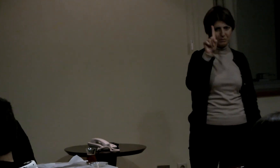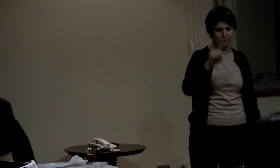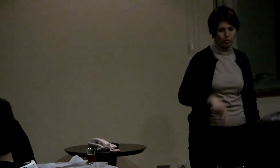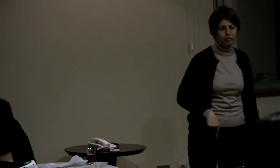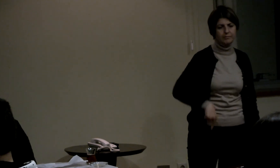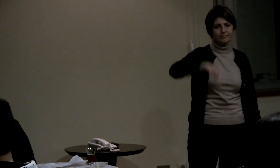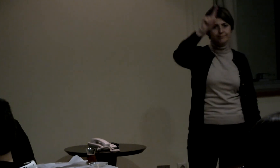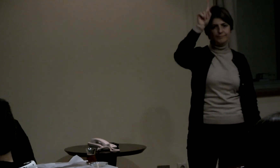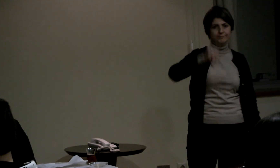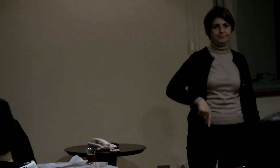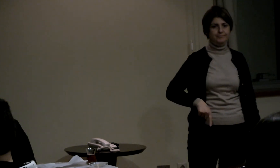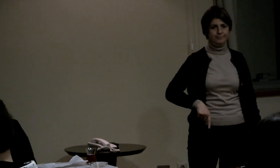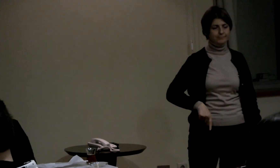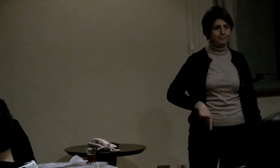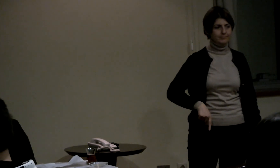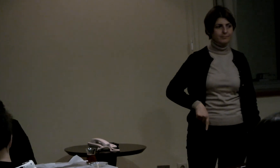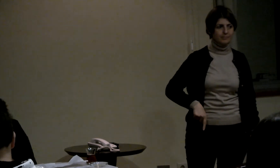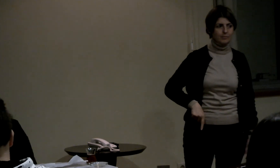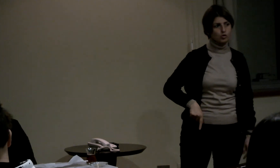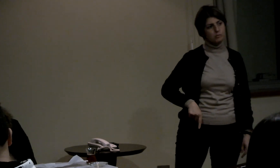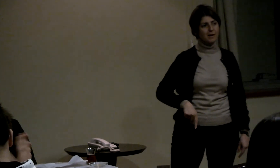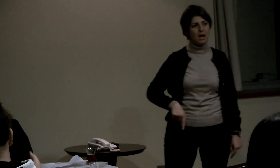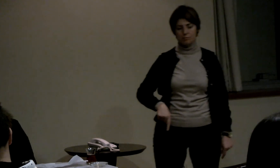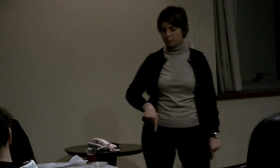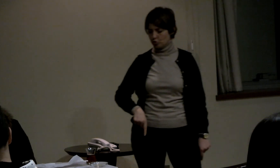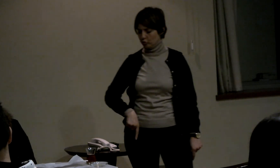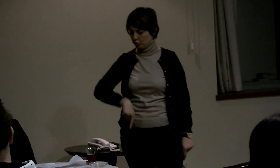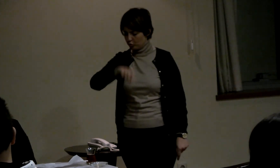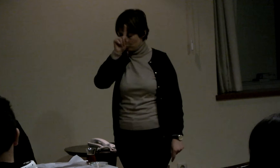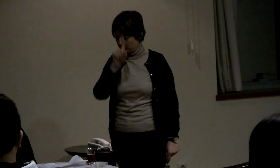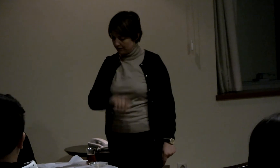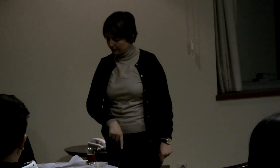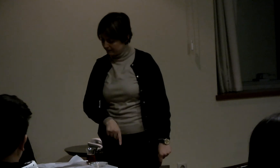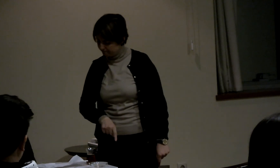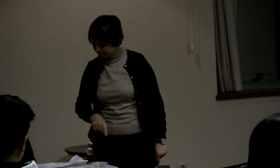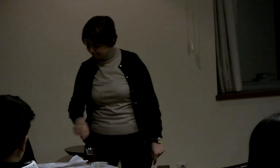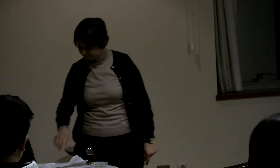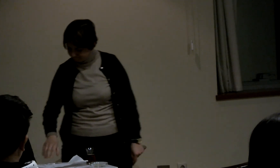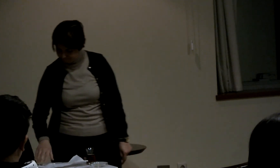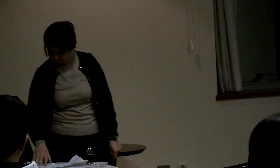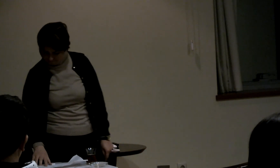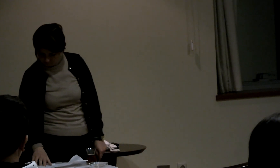bitiyor. O zaman kalmamış oluyoruz, günübirlik.